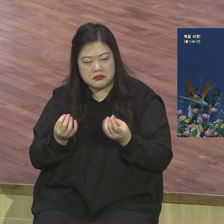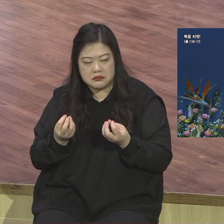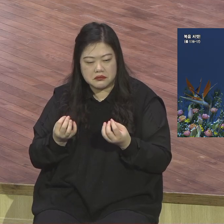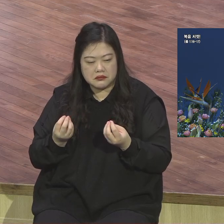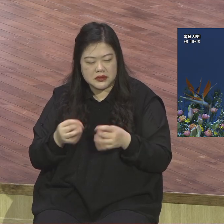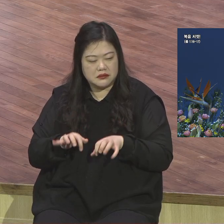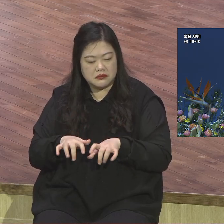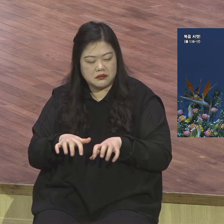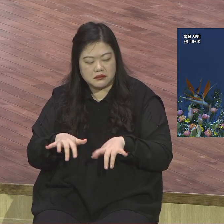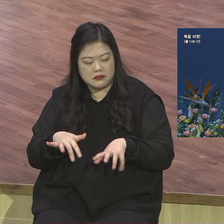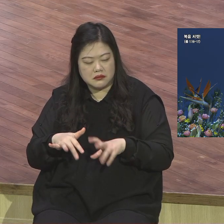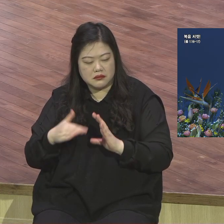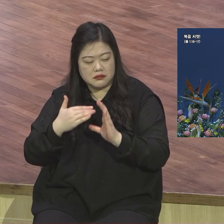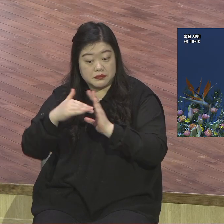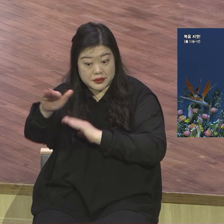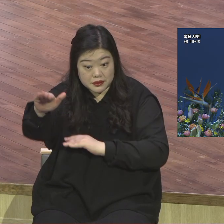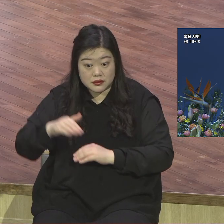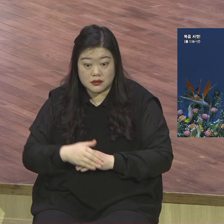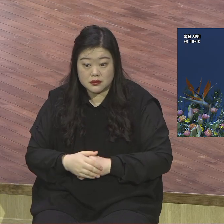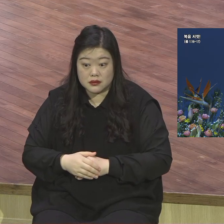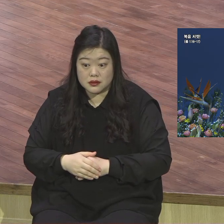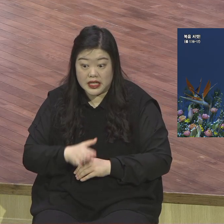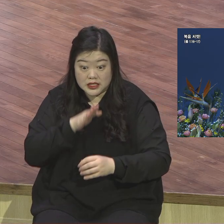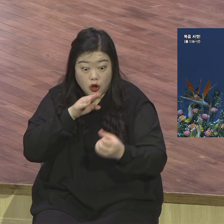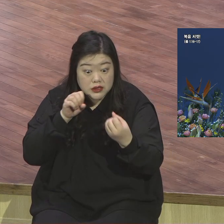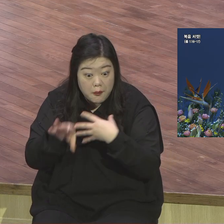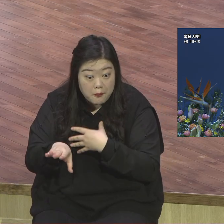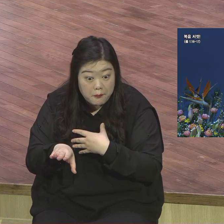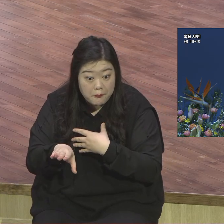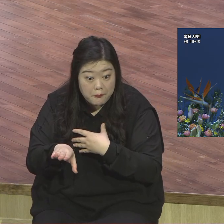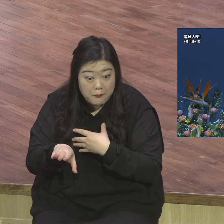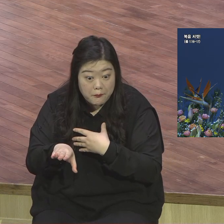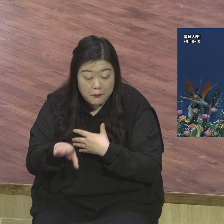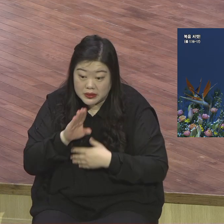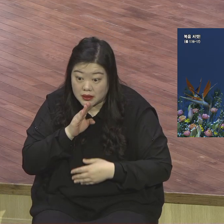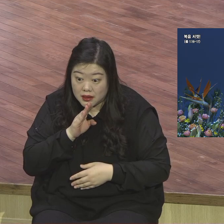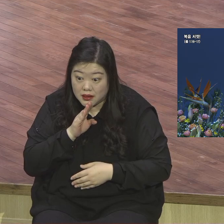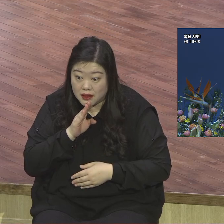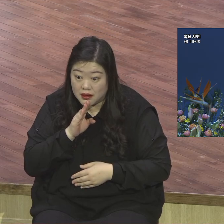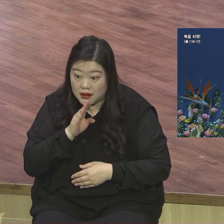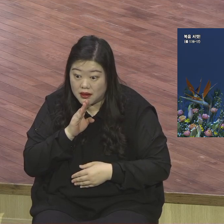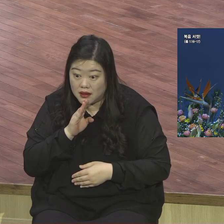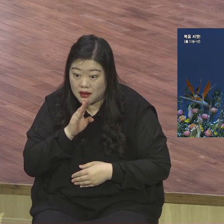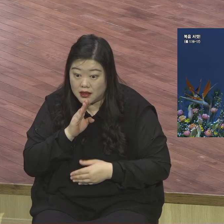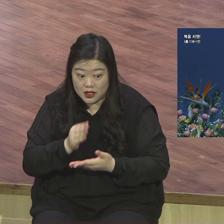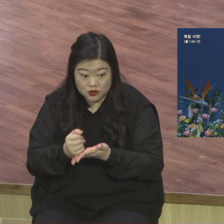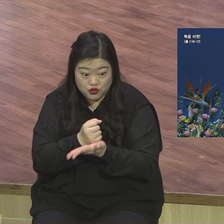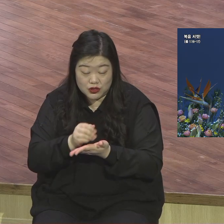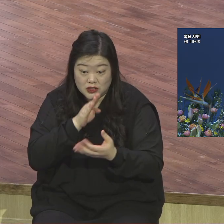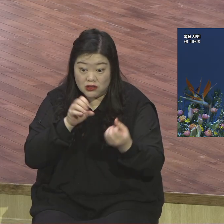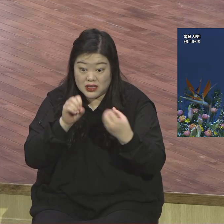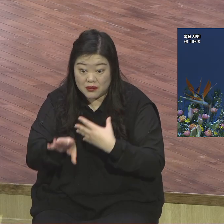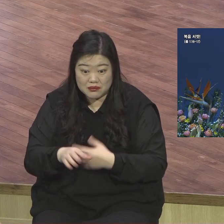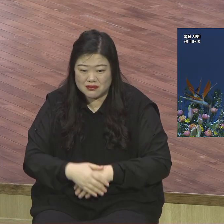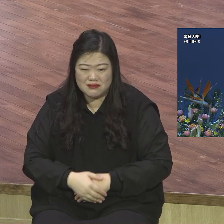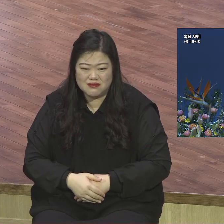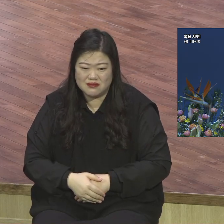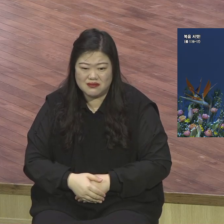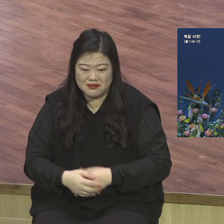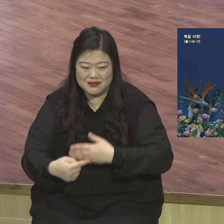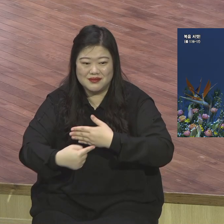친근감 있게 점을 친다고 답이 있습니까? 전부 다 속는